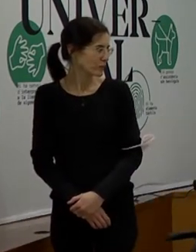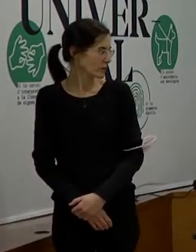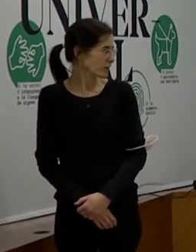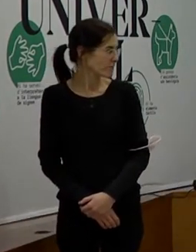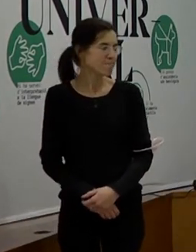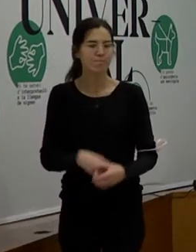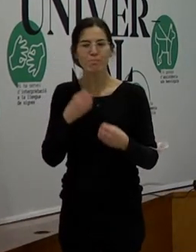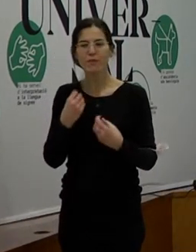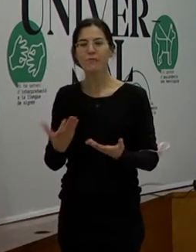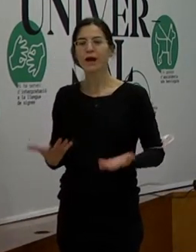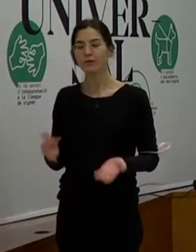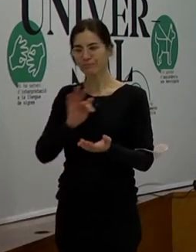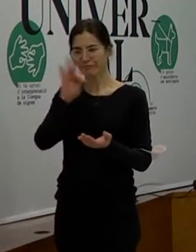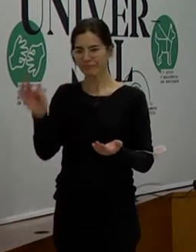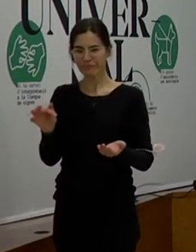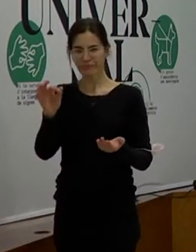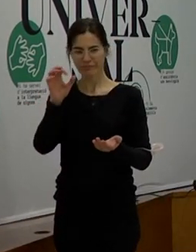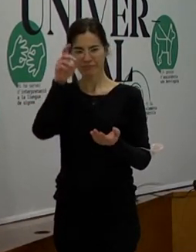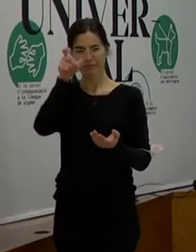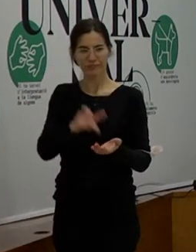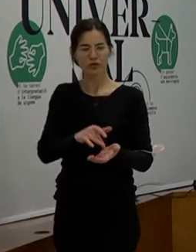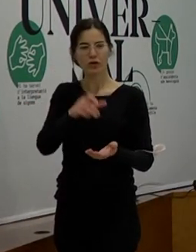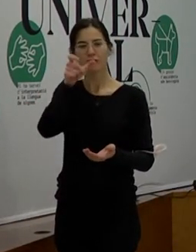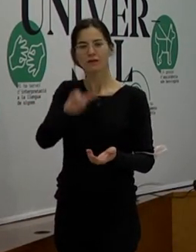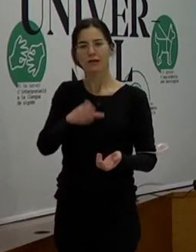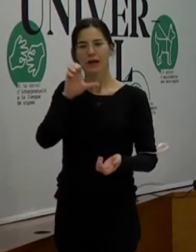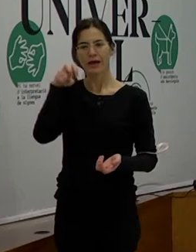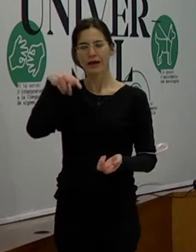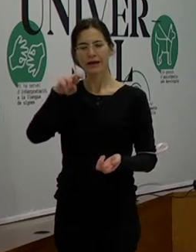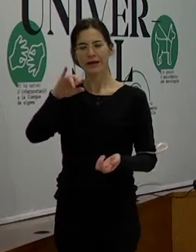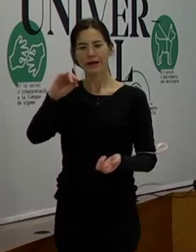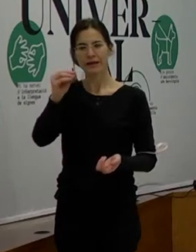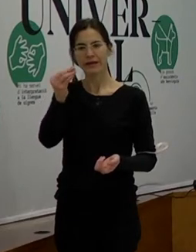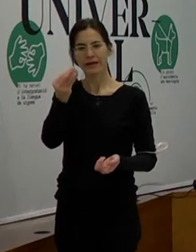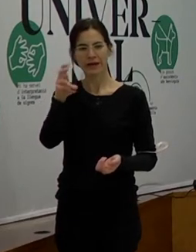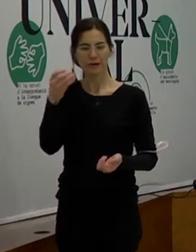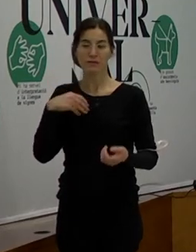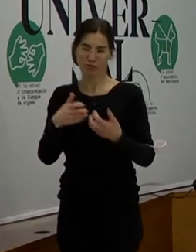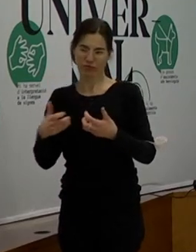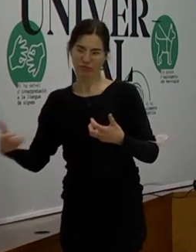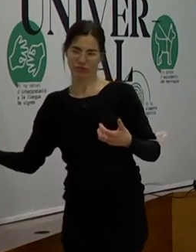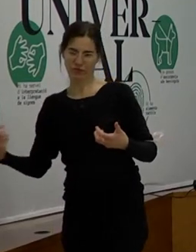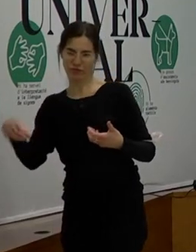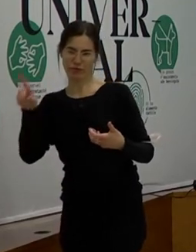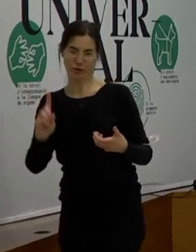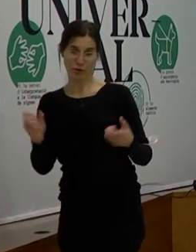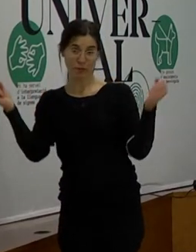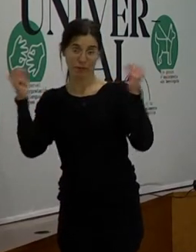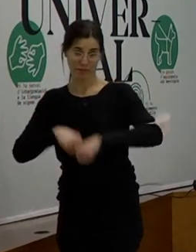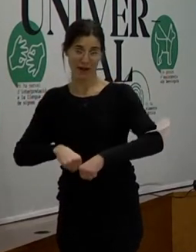Bueno, ara l'Enrique li toca al seu torn, que serà el que més s'allargarà.